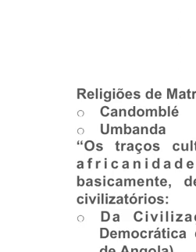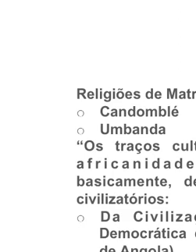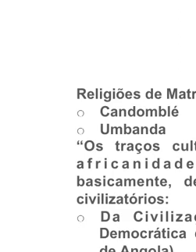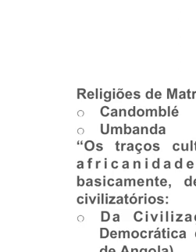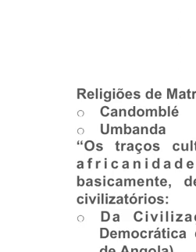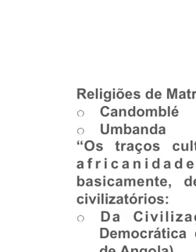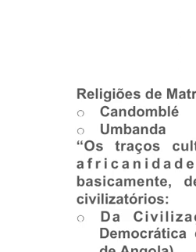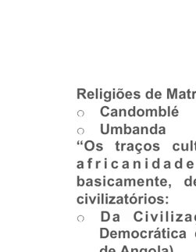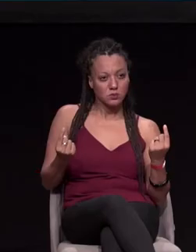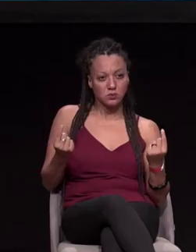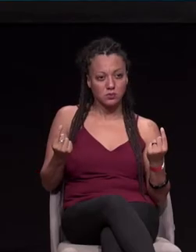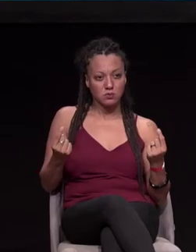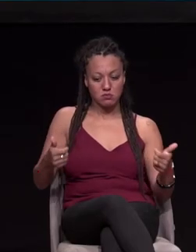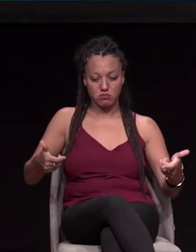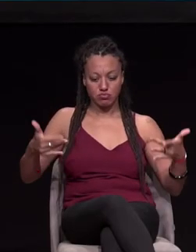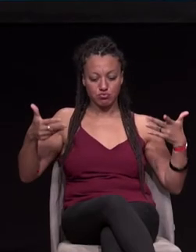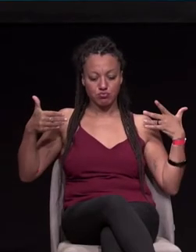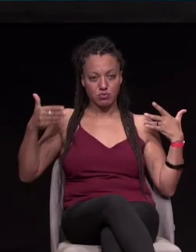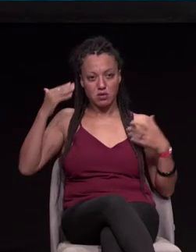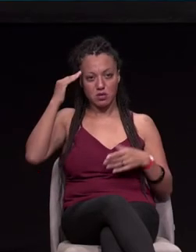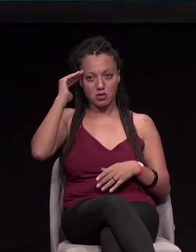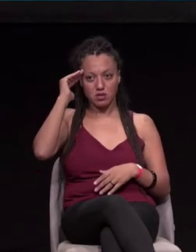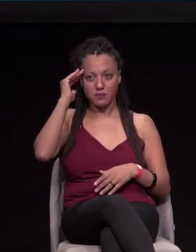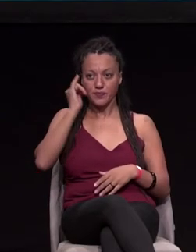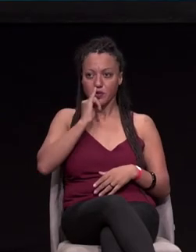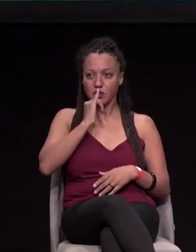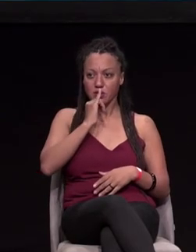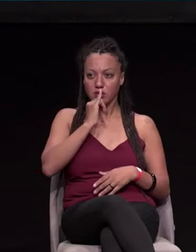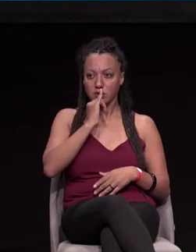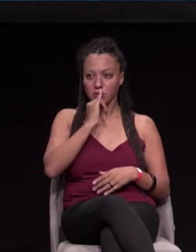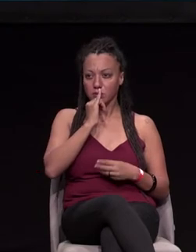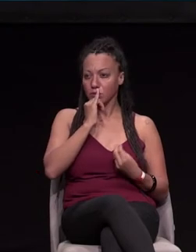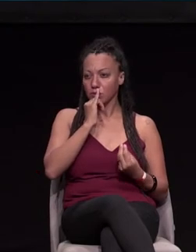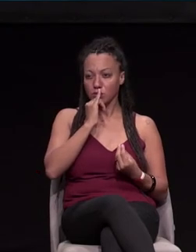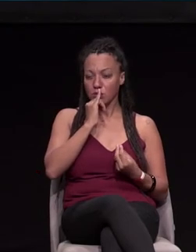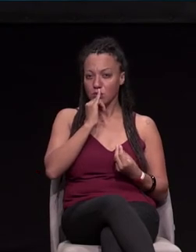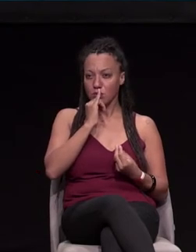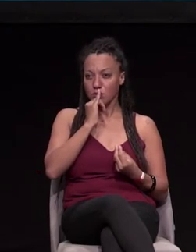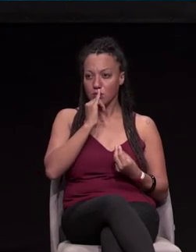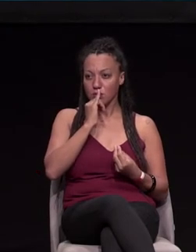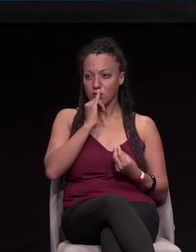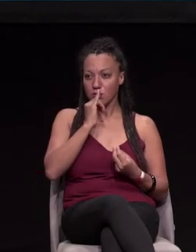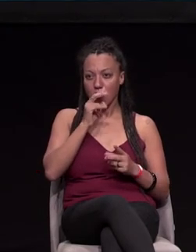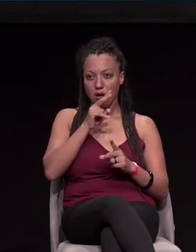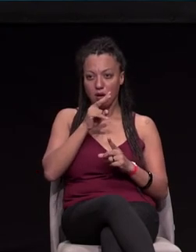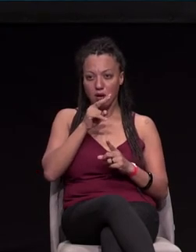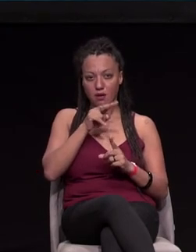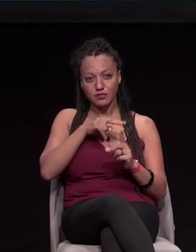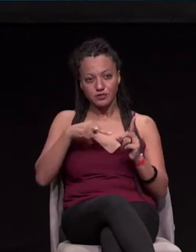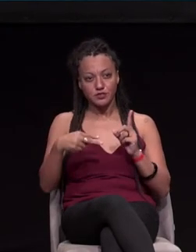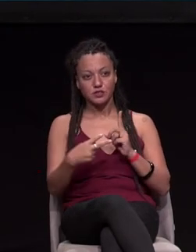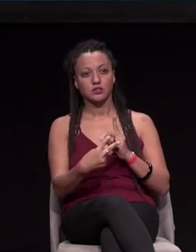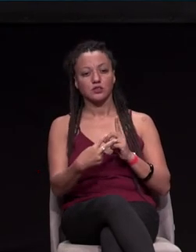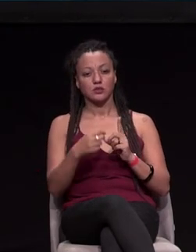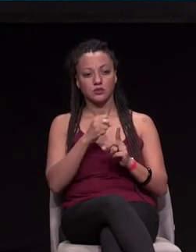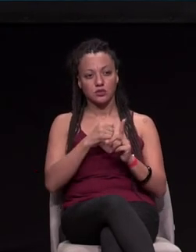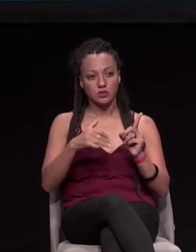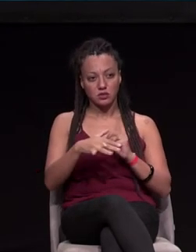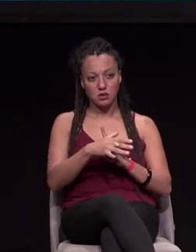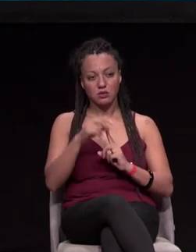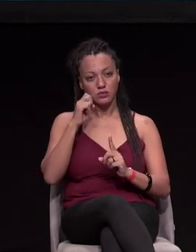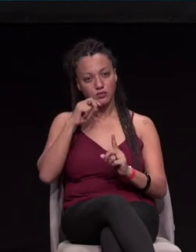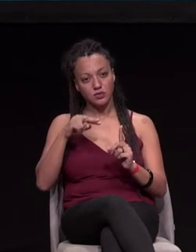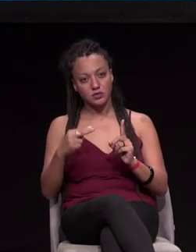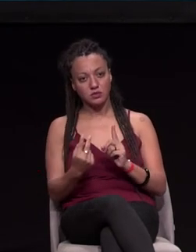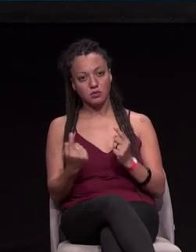né a partir por exemplo é decidida dessa visão antropológica sociológica é